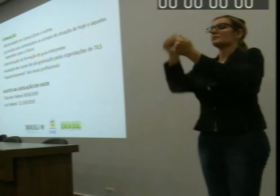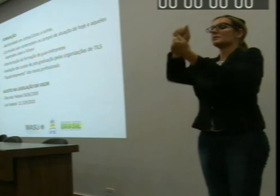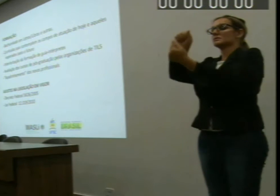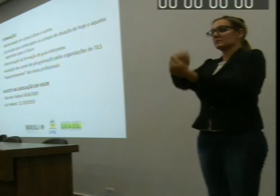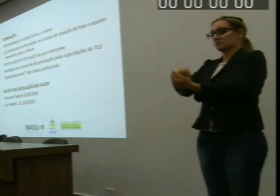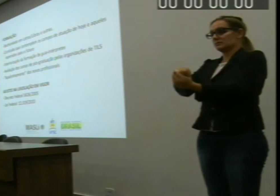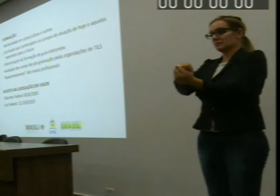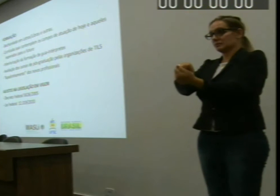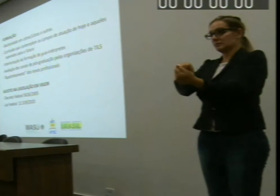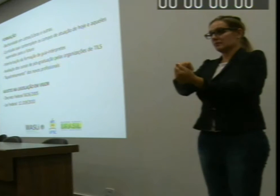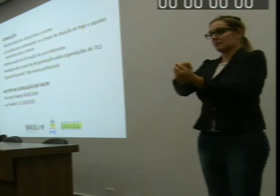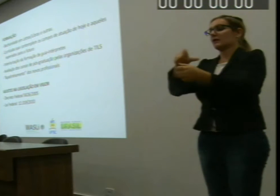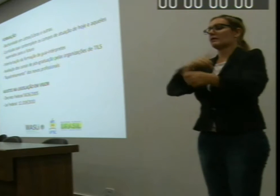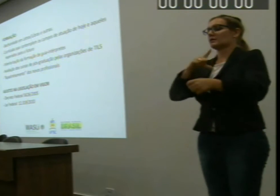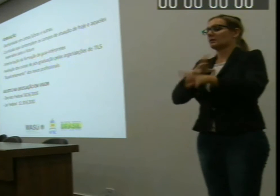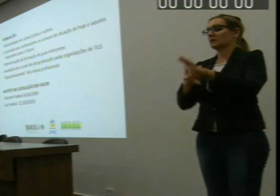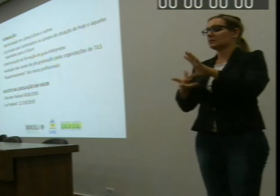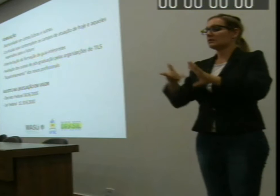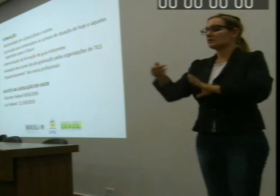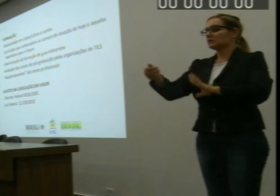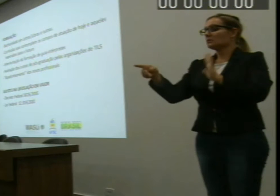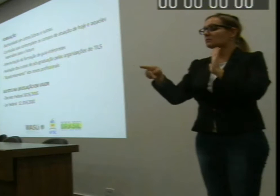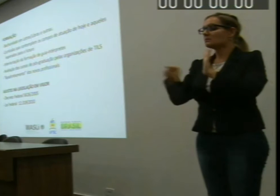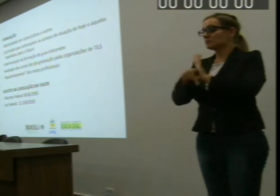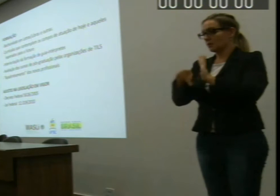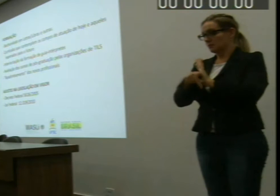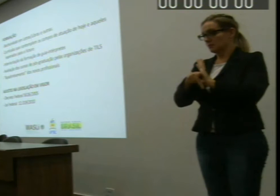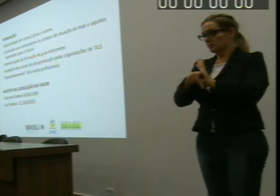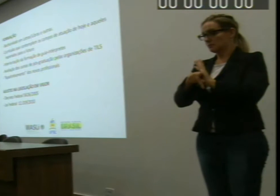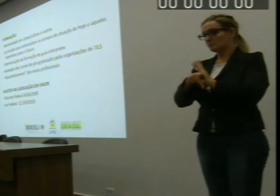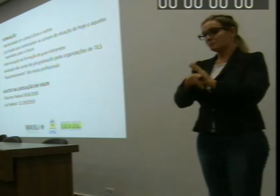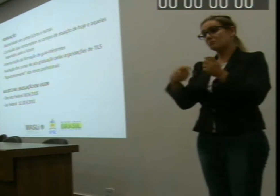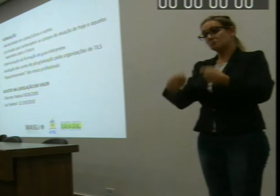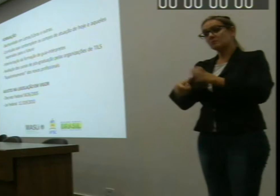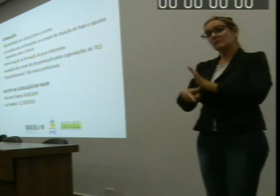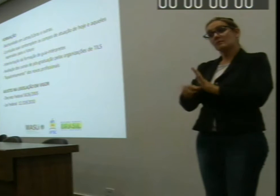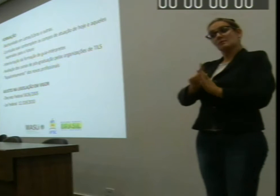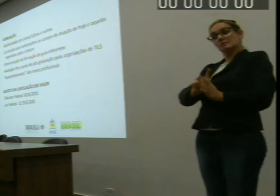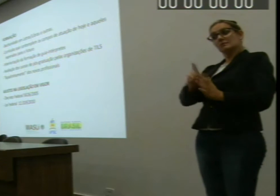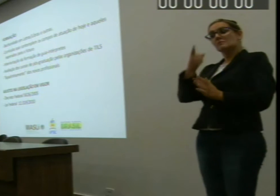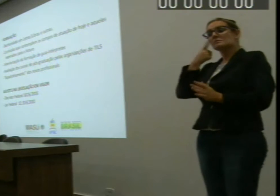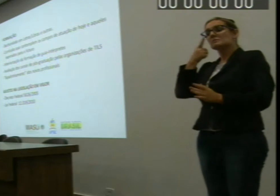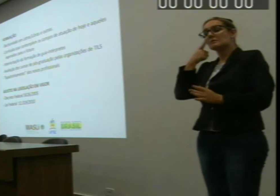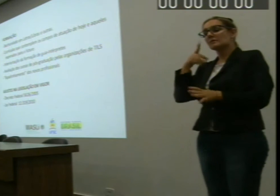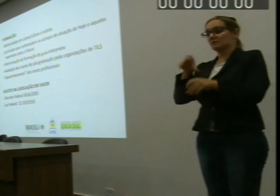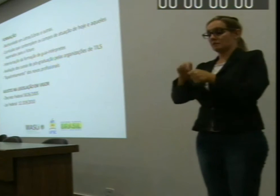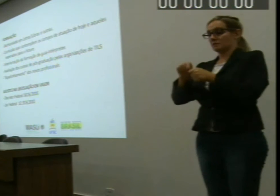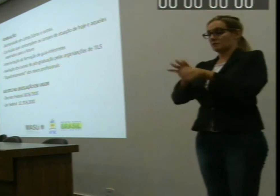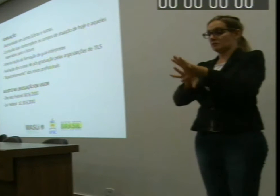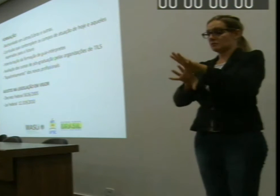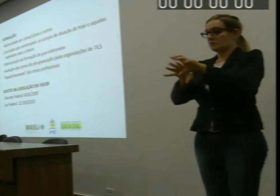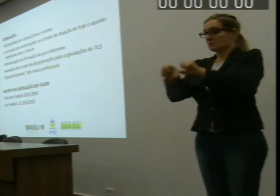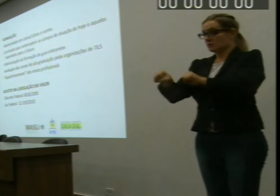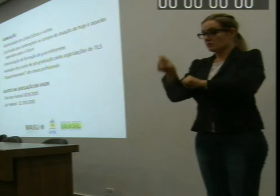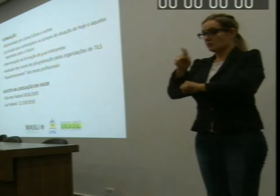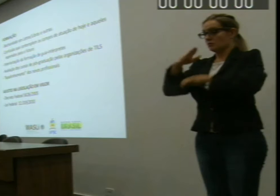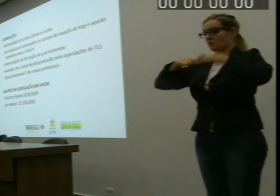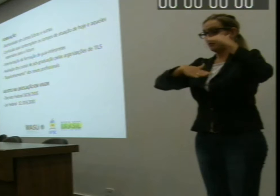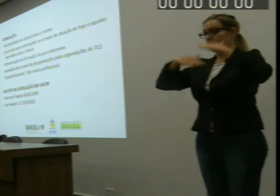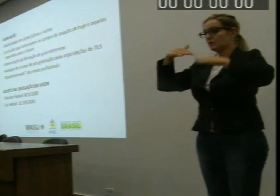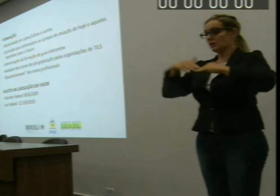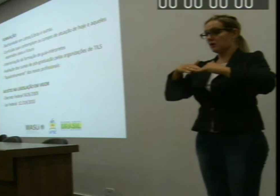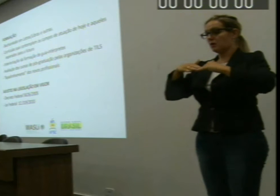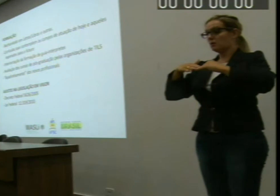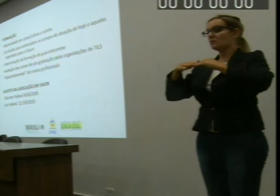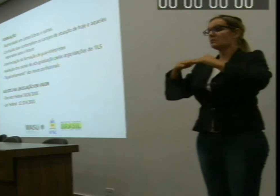habilitados para isso né a gente não deve fazer isso a gente precisa se antecipar a gente precisa formar os profissionais pro mercado de trabalho